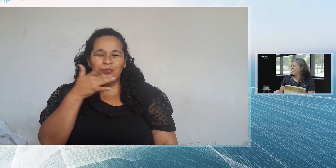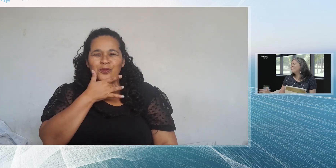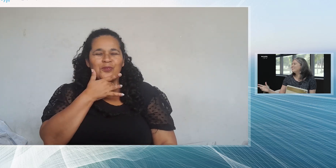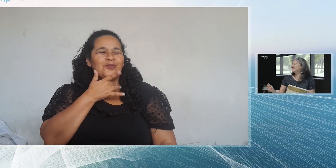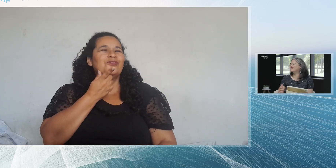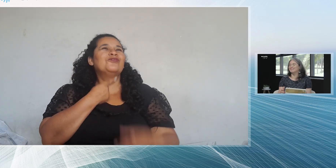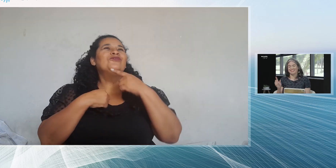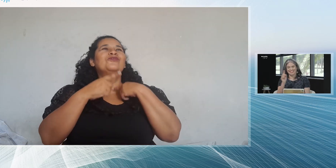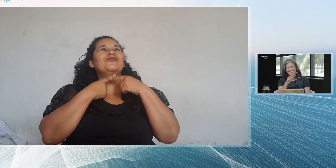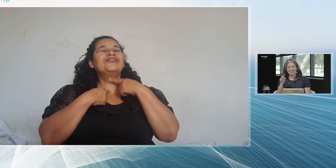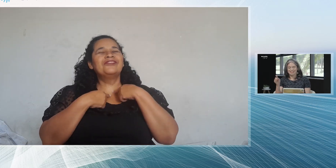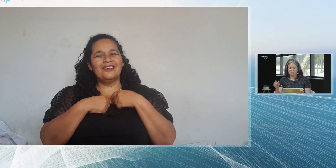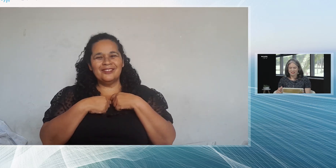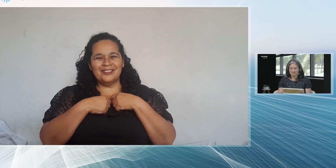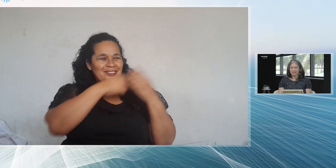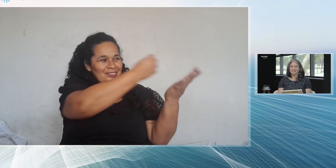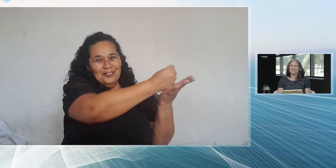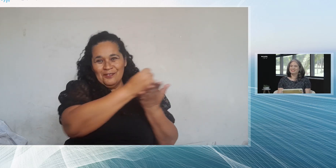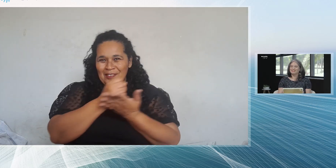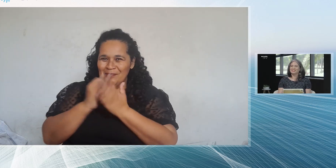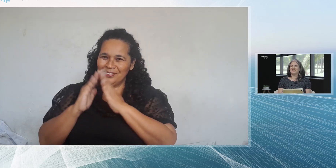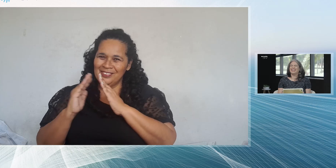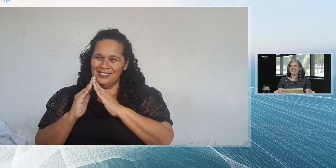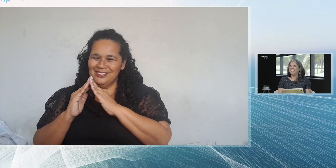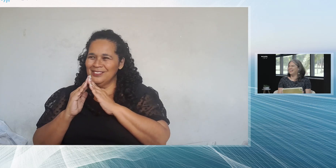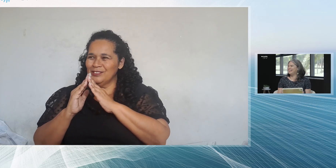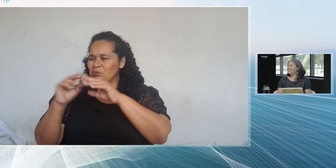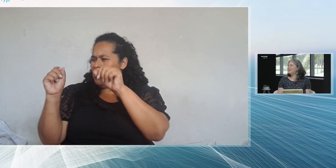não, né? Ou não. Né? Ela já vai apontando tudo.